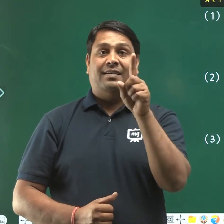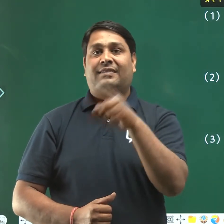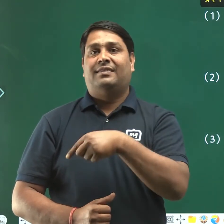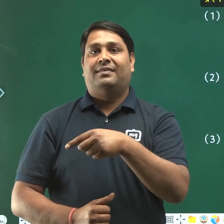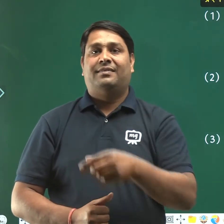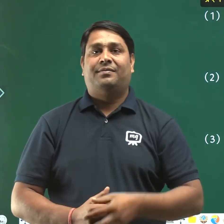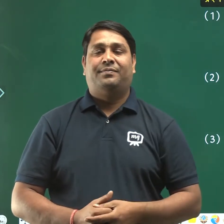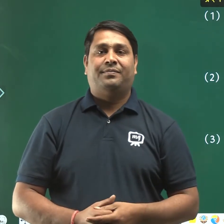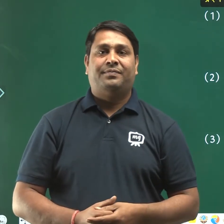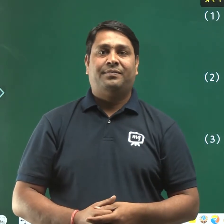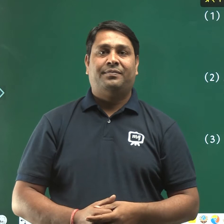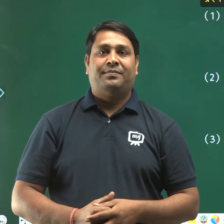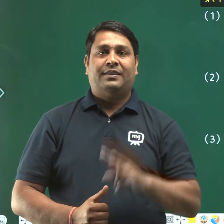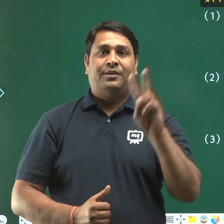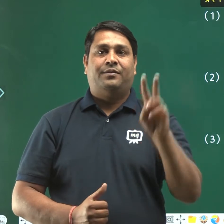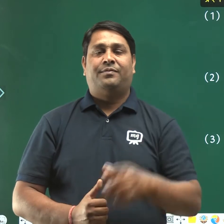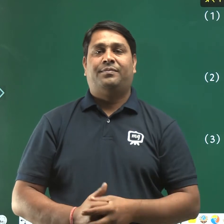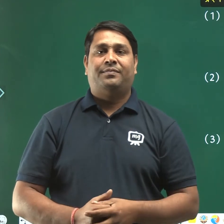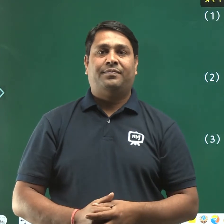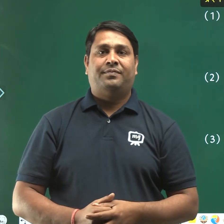हमने। 2,